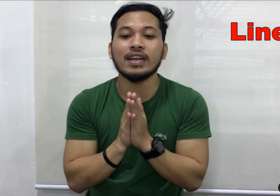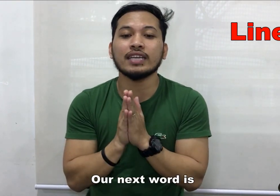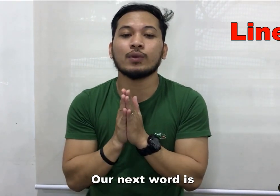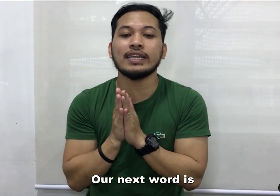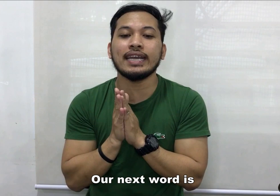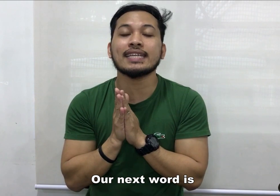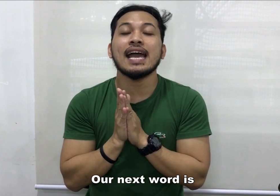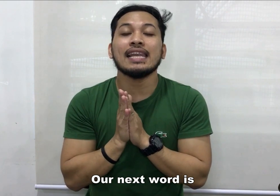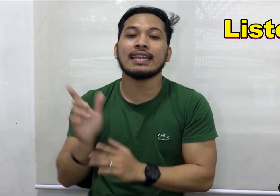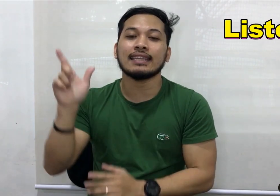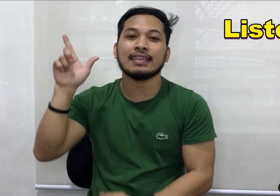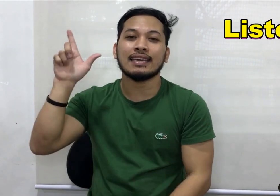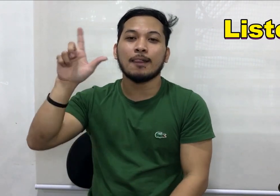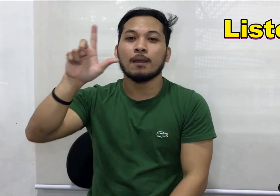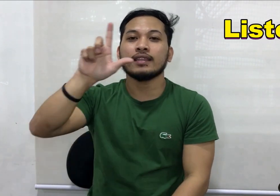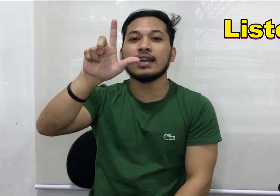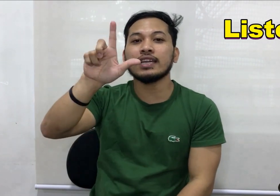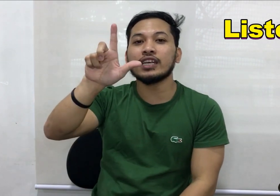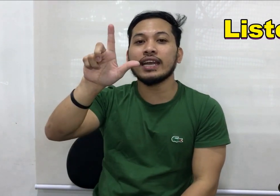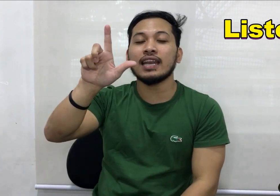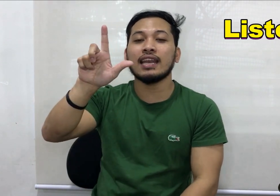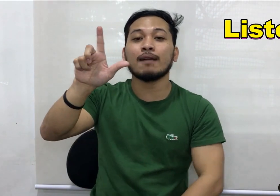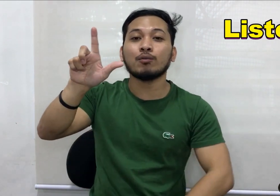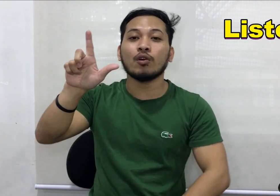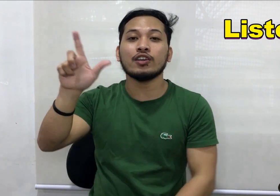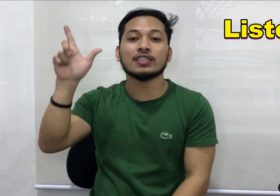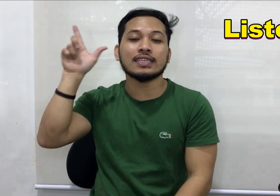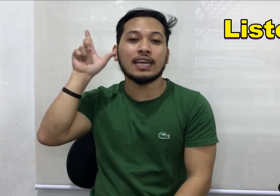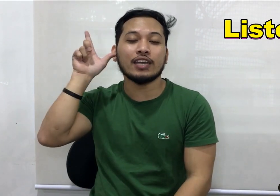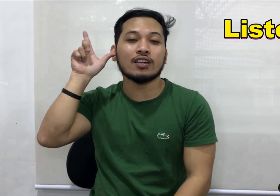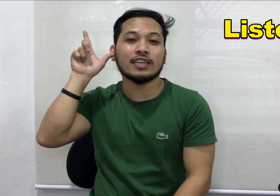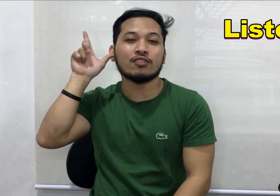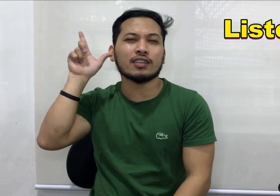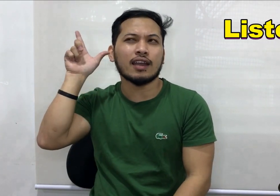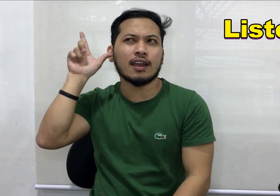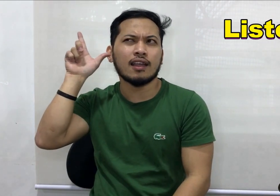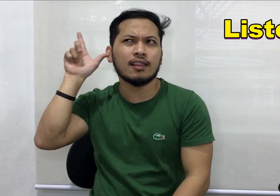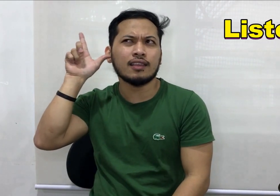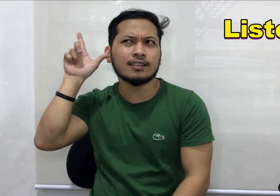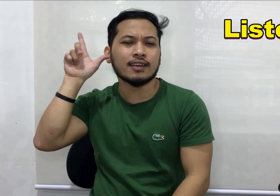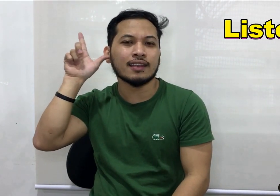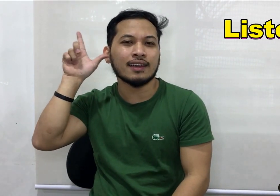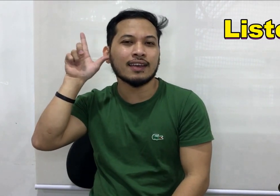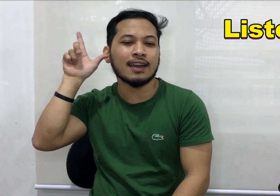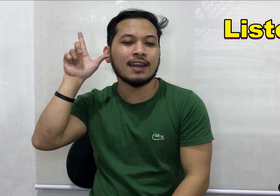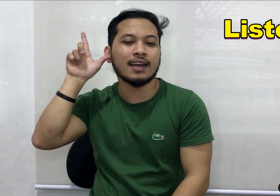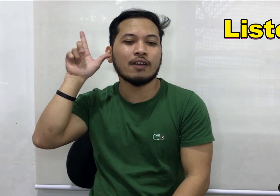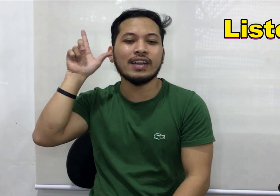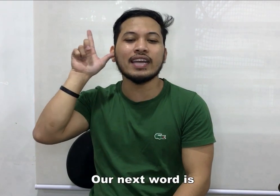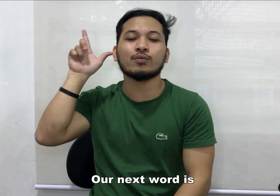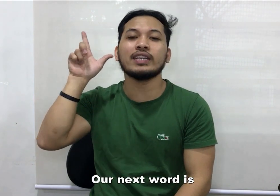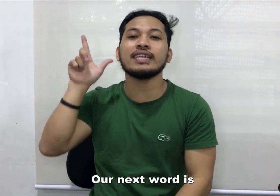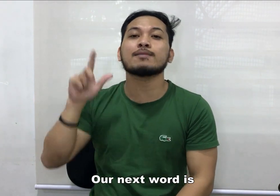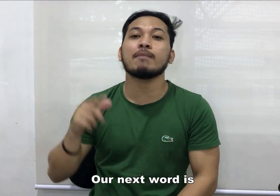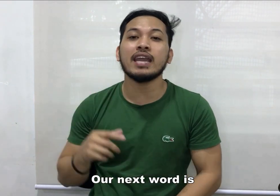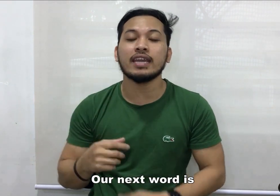our next word is listen. Naka-letter L lang po kayo, tapos ilagay nyo lang sa inyong tenga. Listen. Ayan. Our next word is